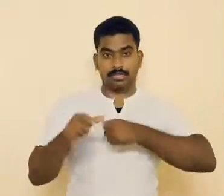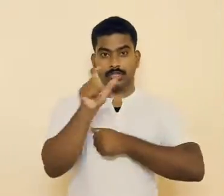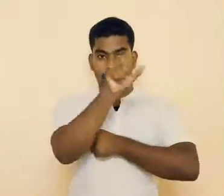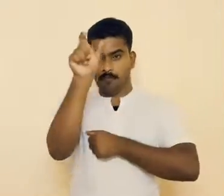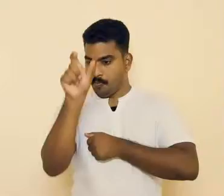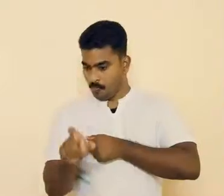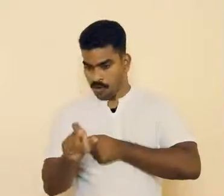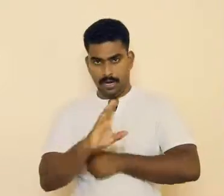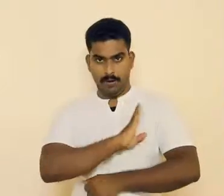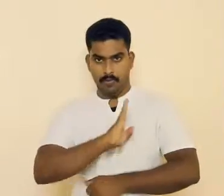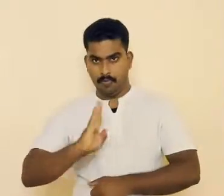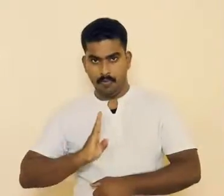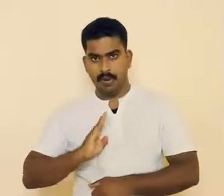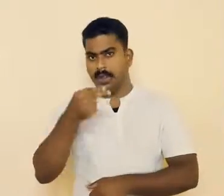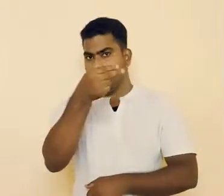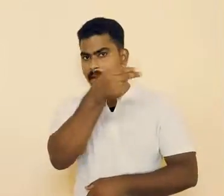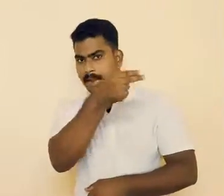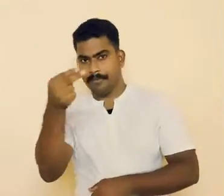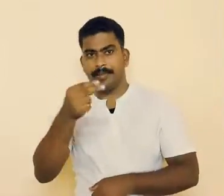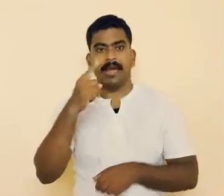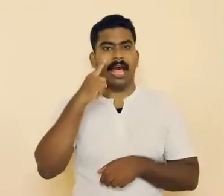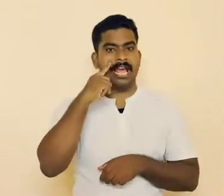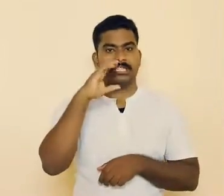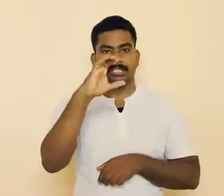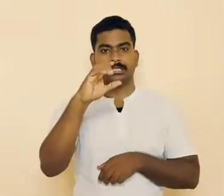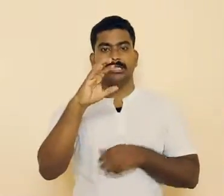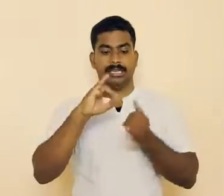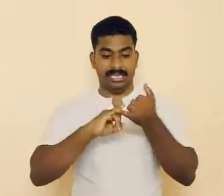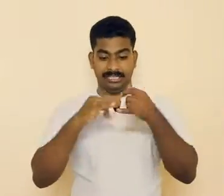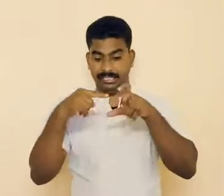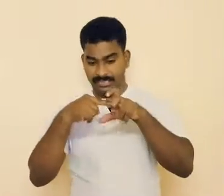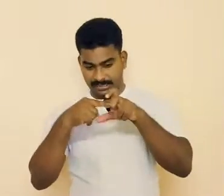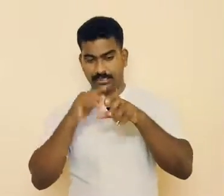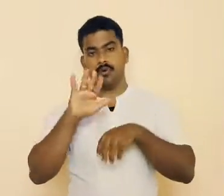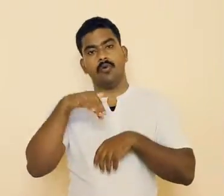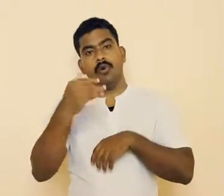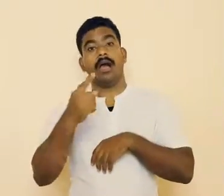ICSE, ISC പരീക്ഷാ തീയതികൾ പ്രഖ്യാപിച്ചു.